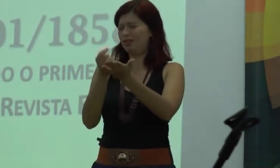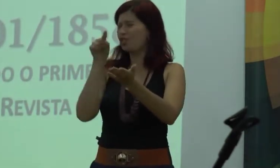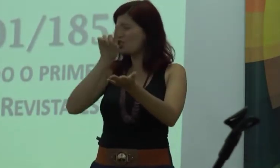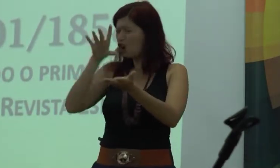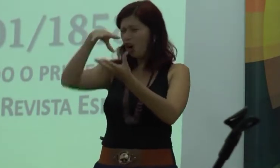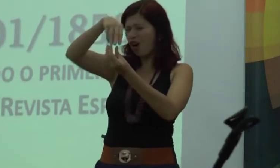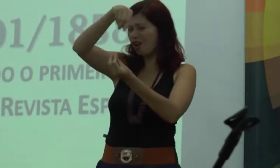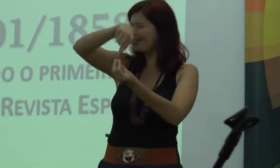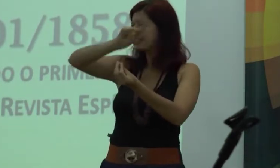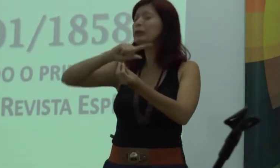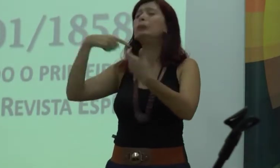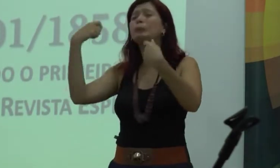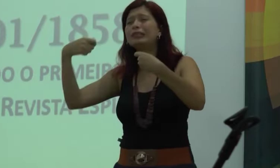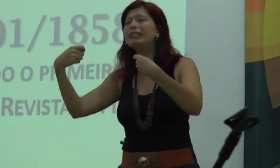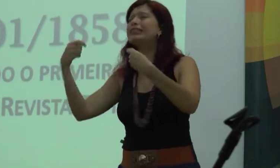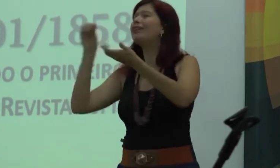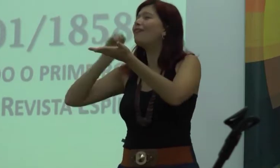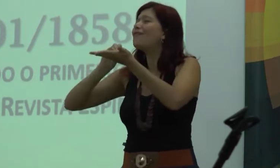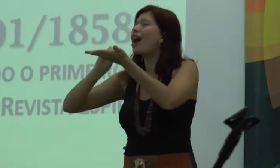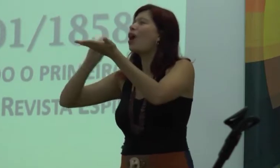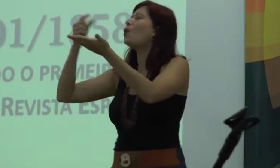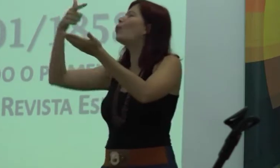Então ele foi percebendo que